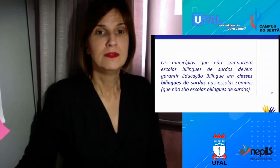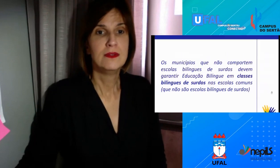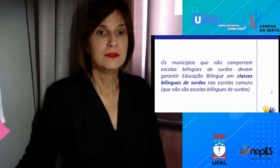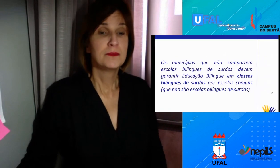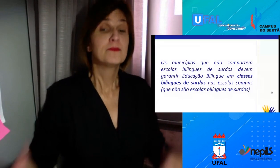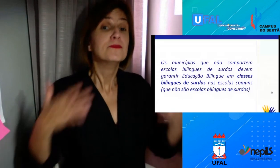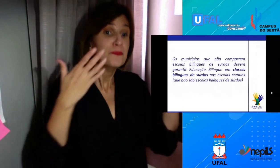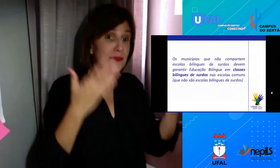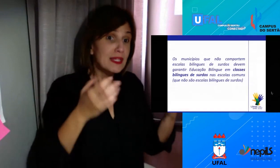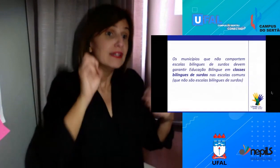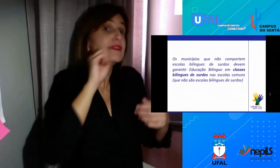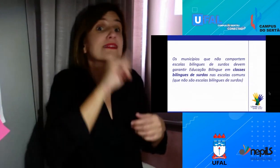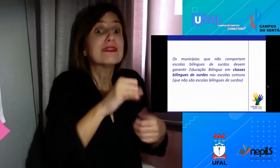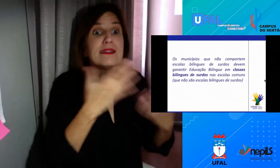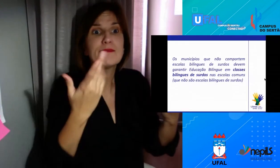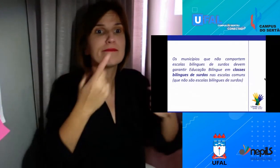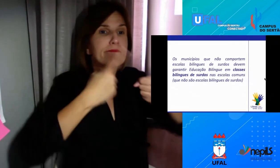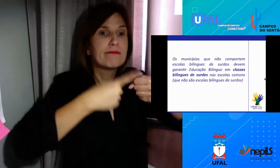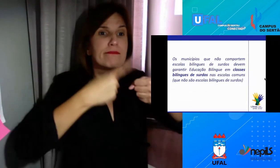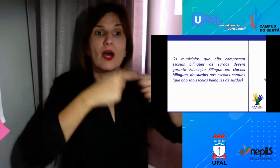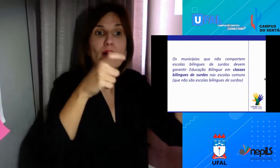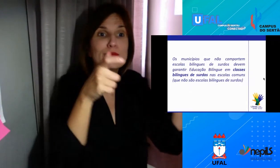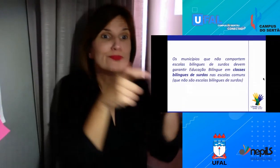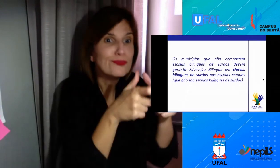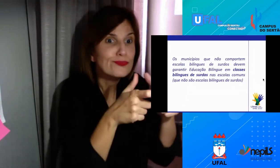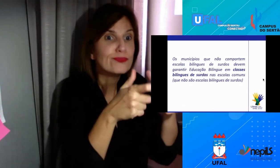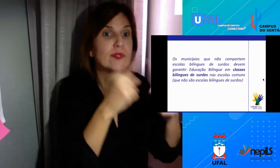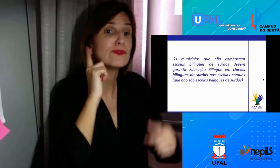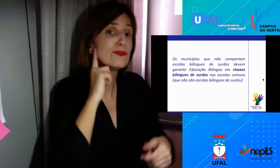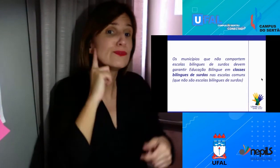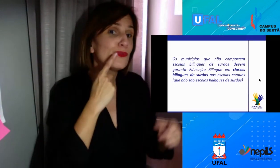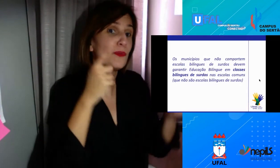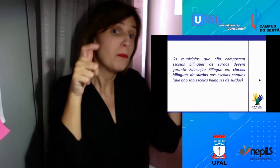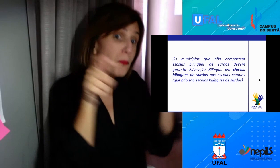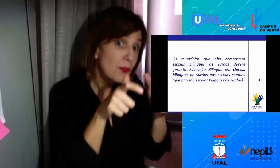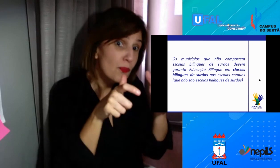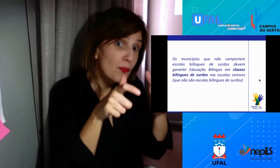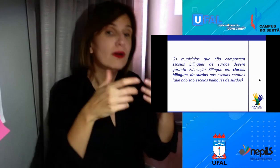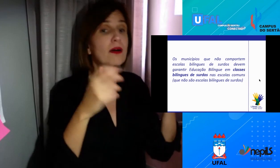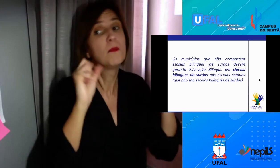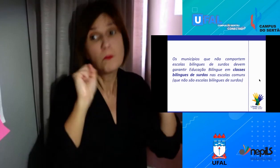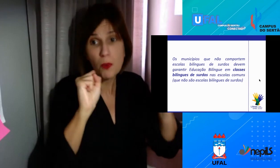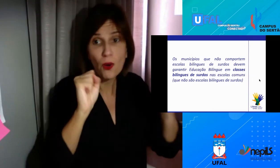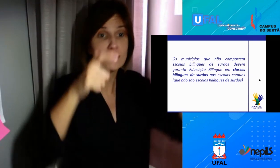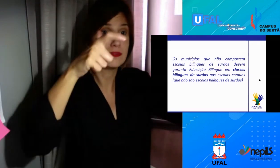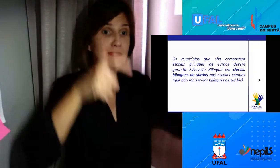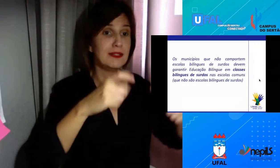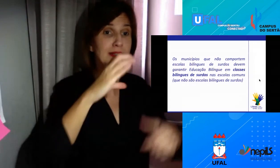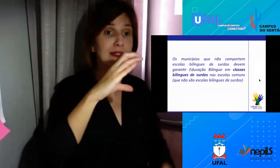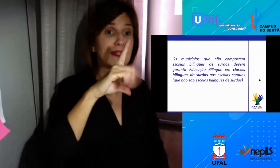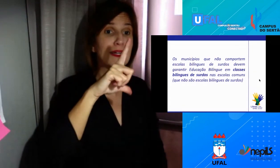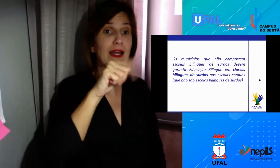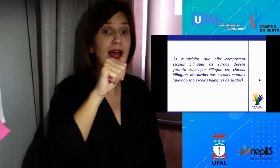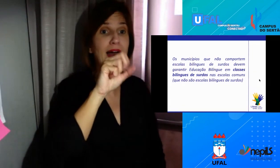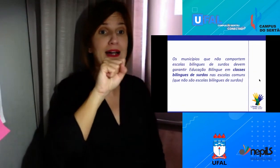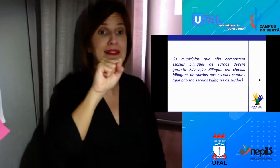nessa relação entre professor e aluno. Em cidades e municípios de interior que